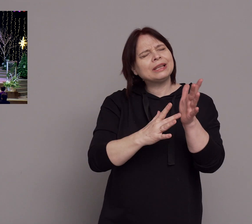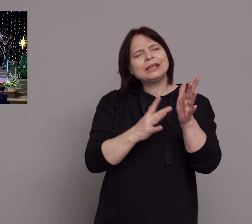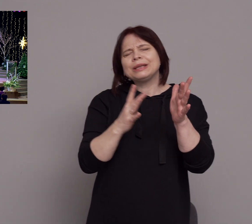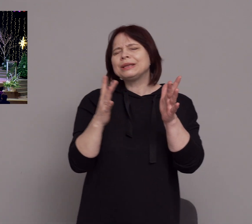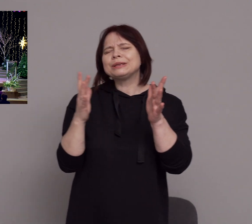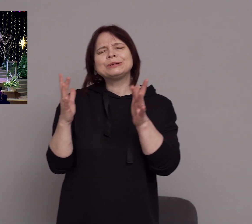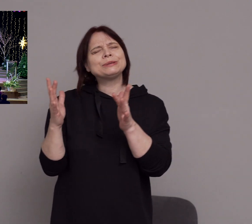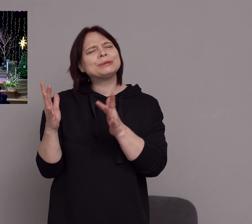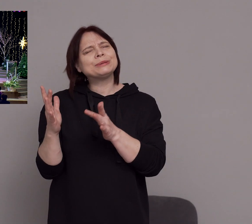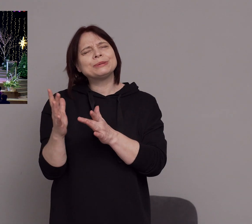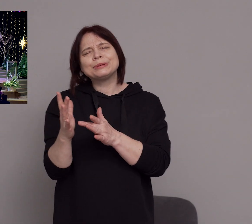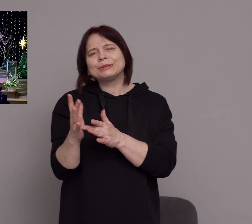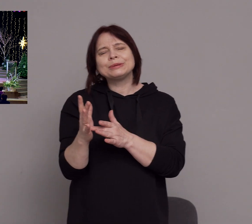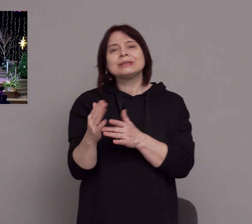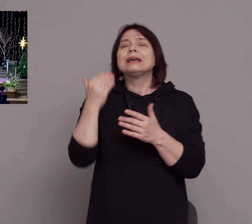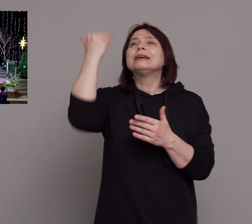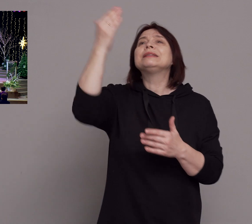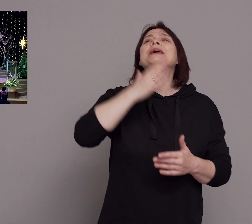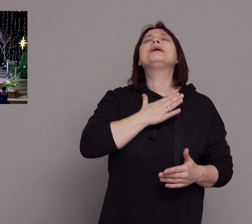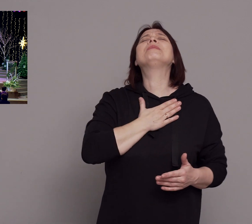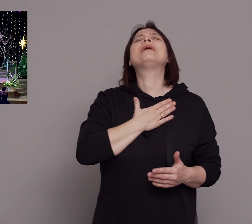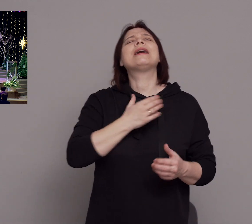Иисус, скала моя,